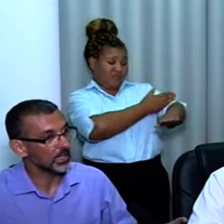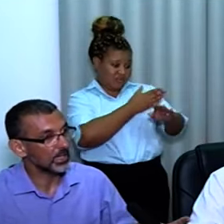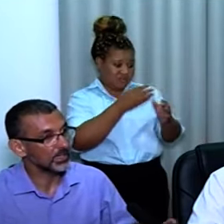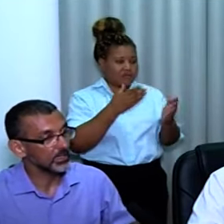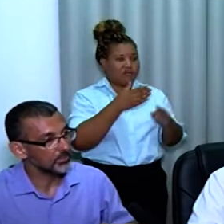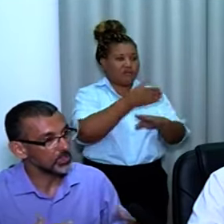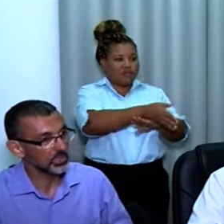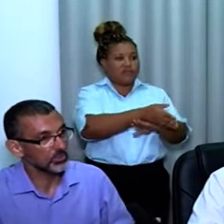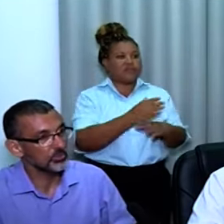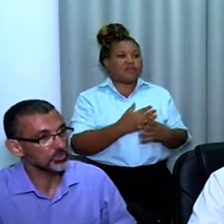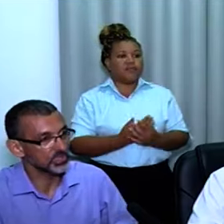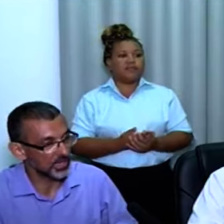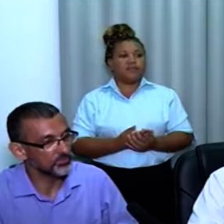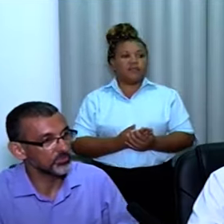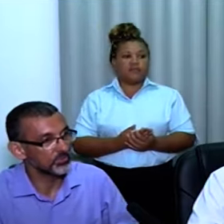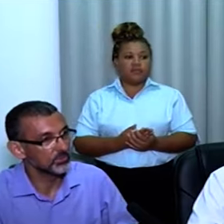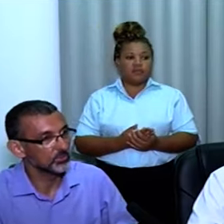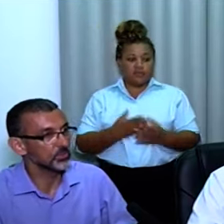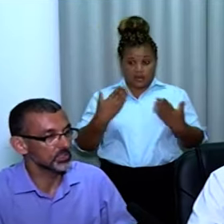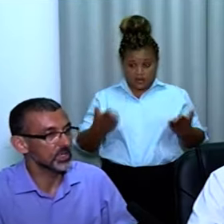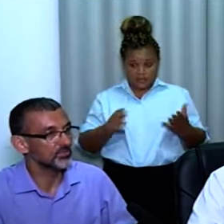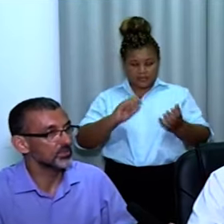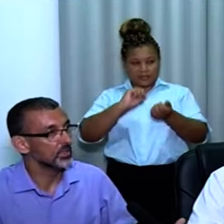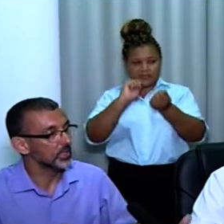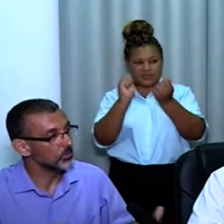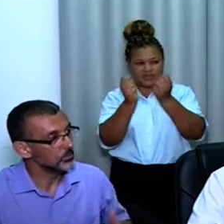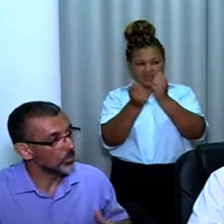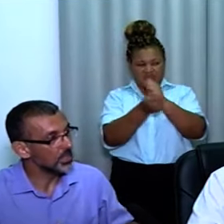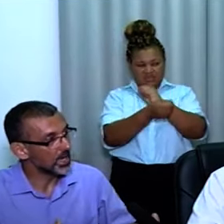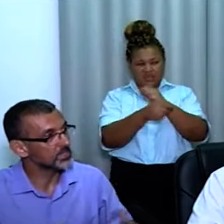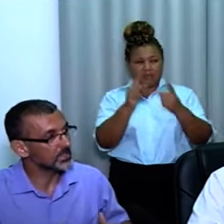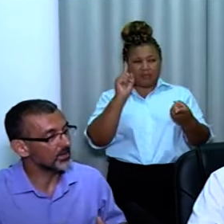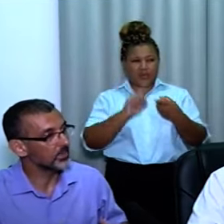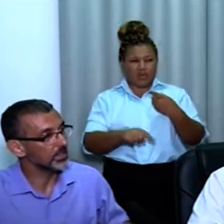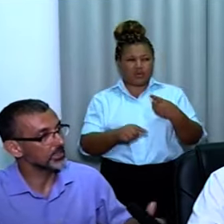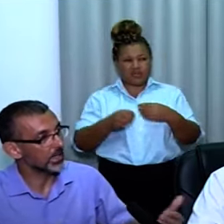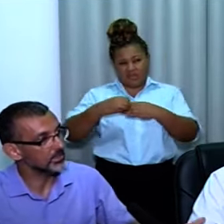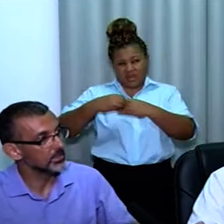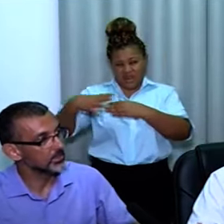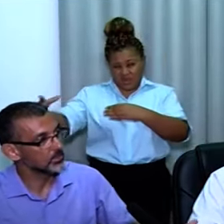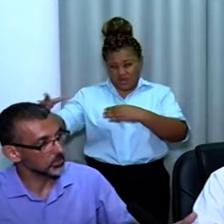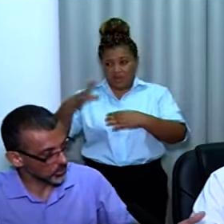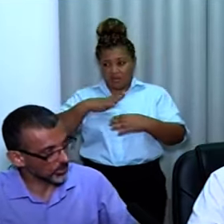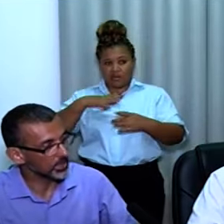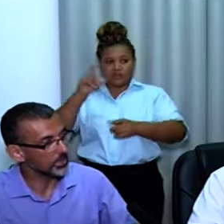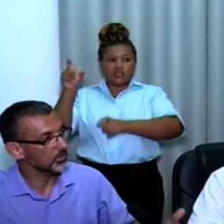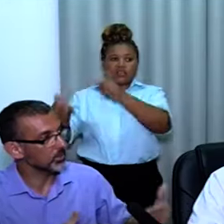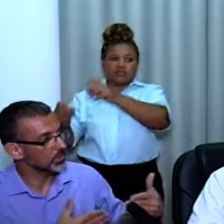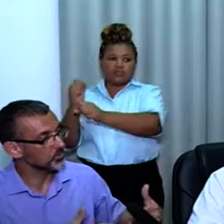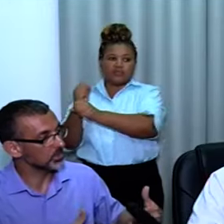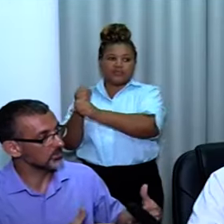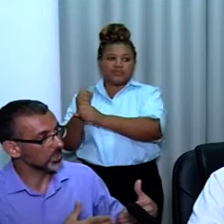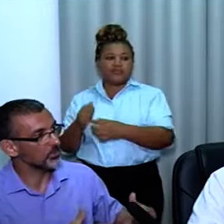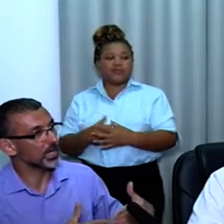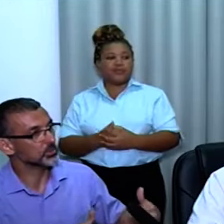ça là, il besoin, nous besoin staff, nous besoin staff, et nous mobilise staff, pareil là, vous autres connaissez qui nous